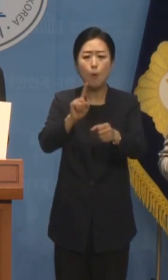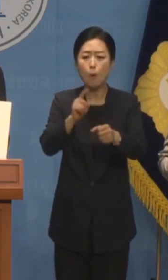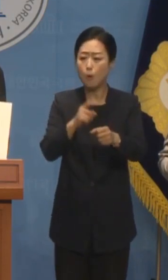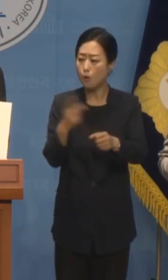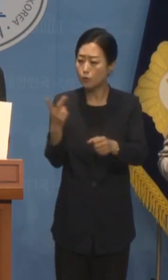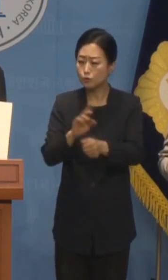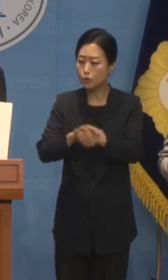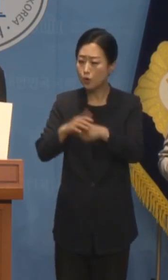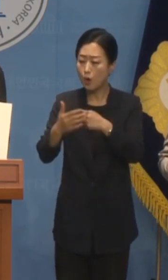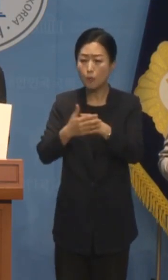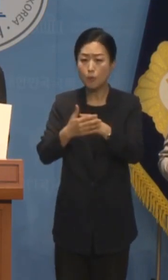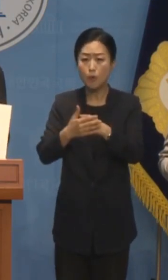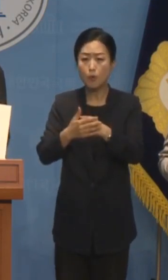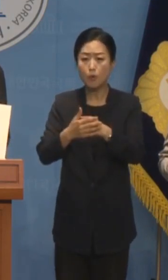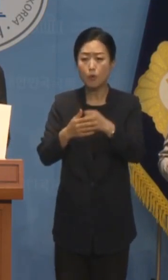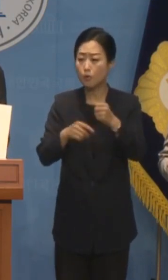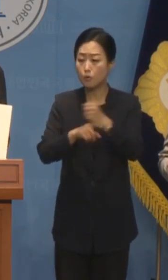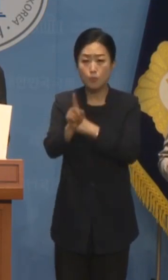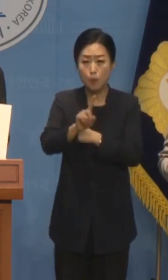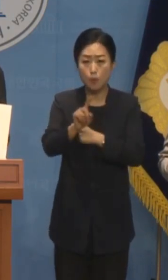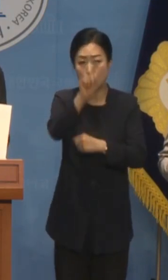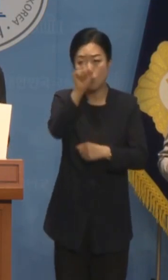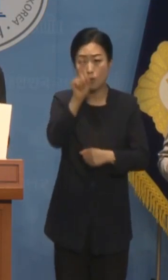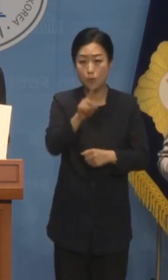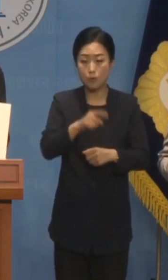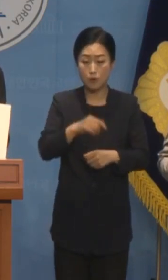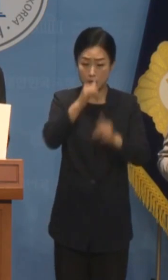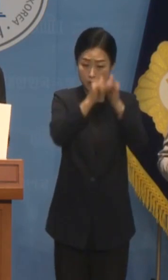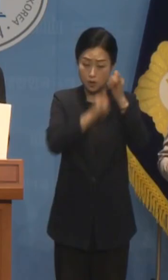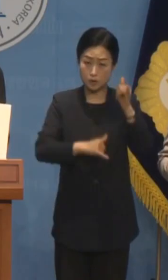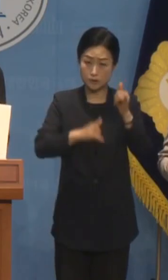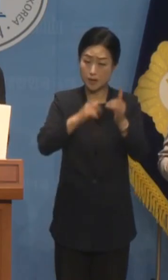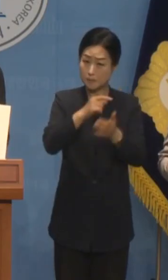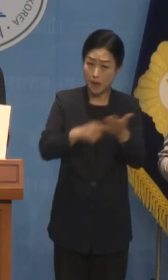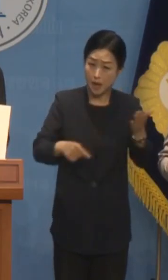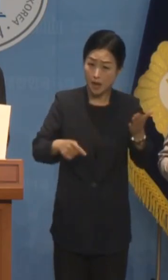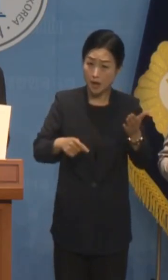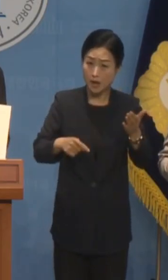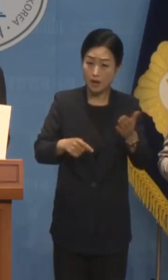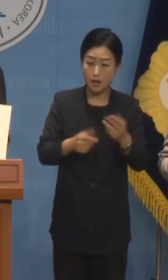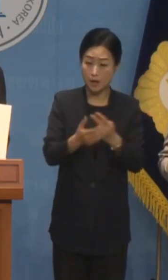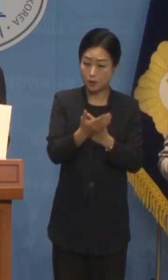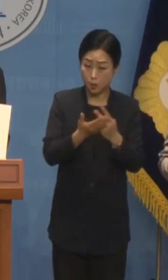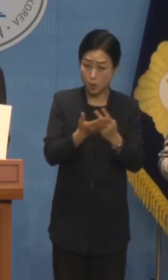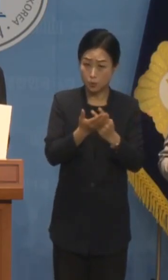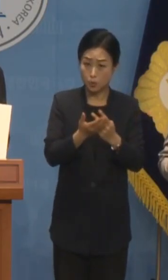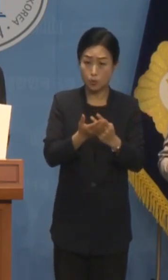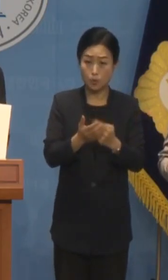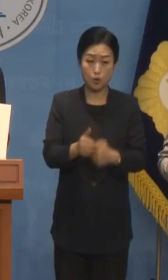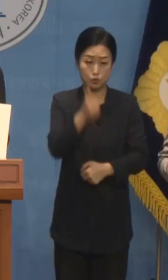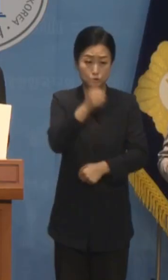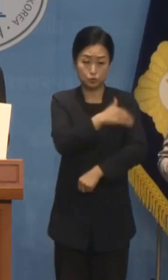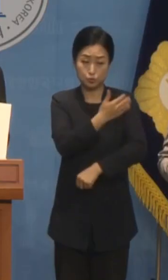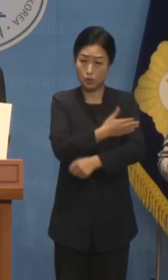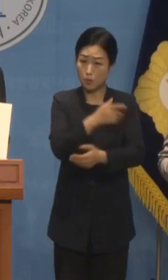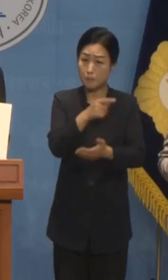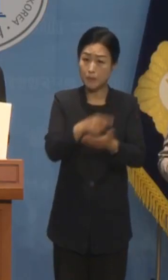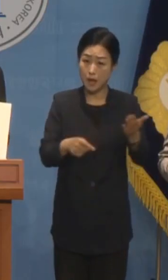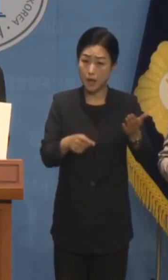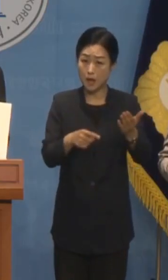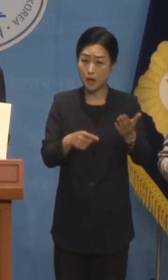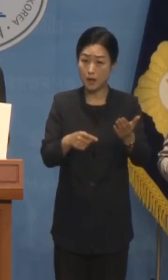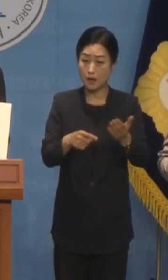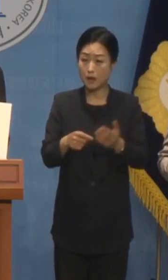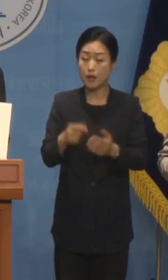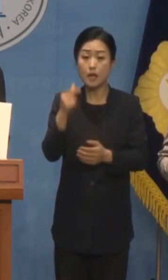협력인가 하고 말입니다. 역사정의를 훼손하고 영토주권까지 훼손해 가면서 일본의